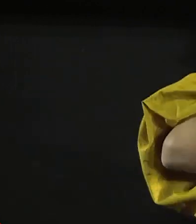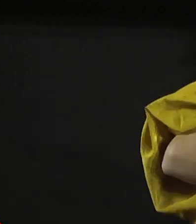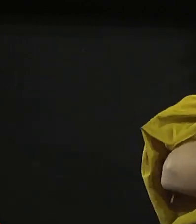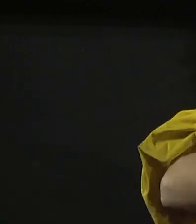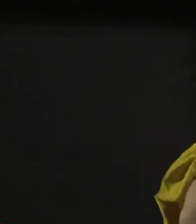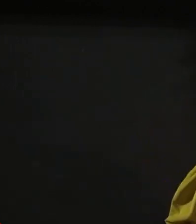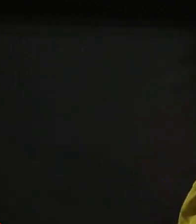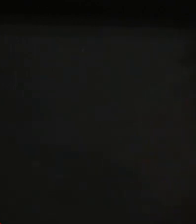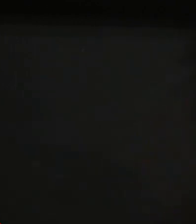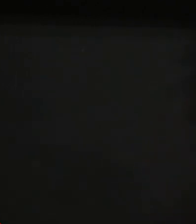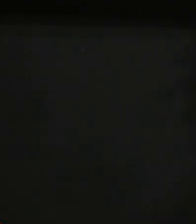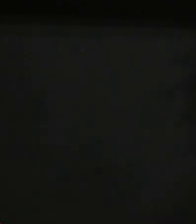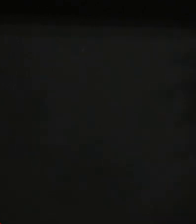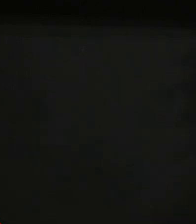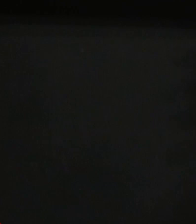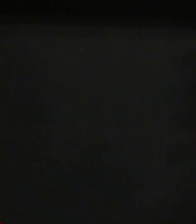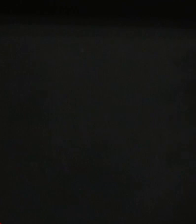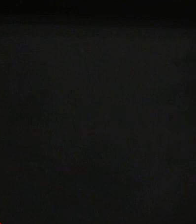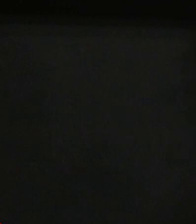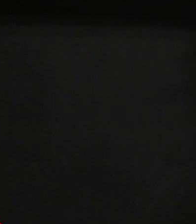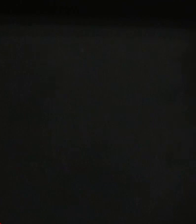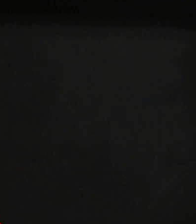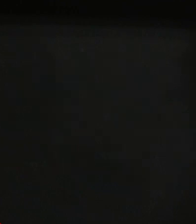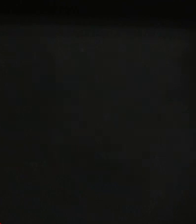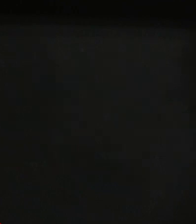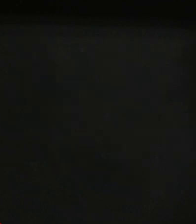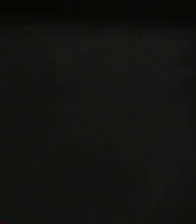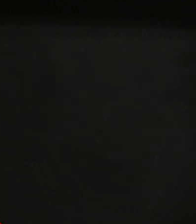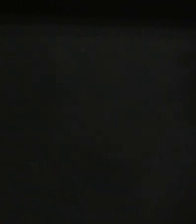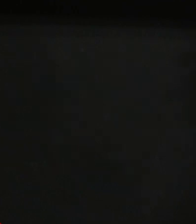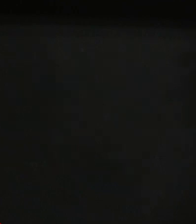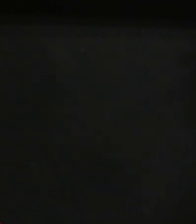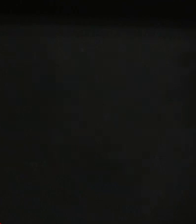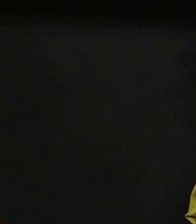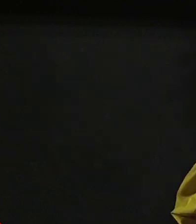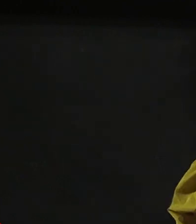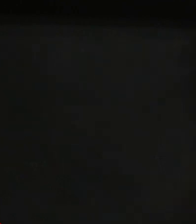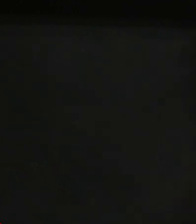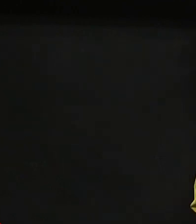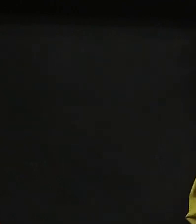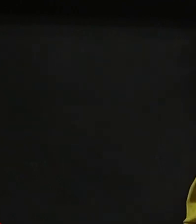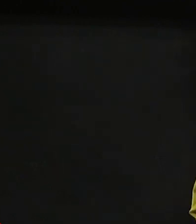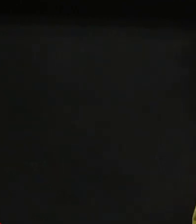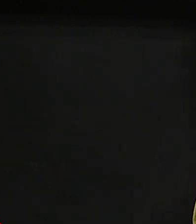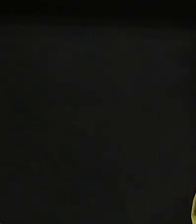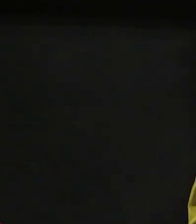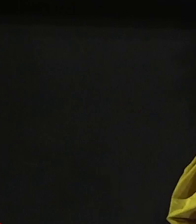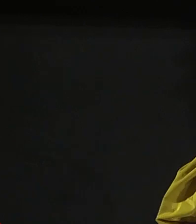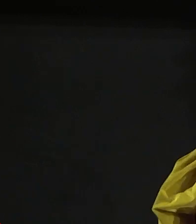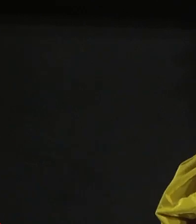asignaturas importantes matemáticas pero las cosas de tiempo libre pues eso no te lo cubrimos bueno da igual Yo igualmente